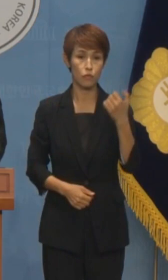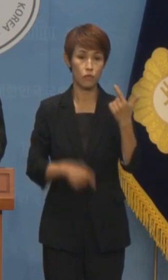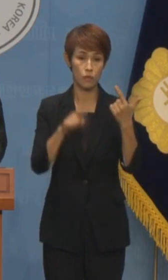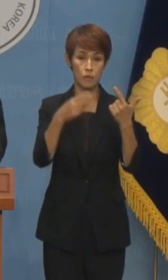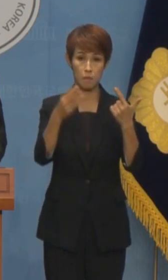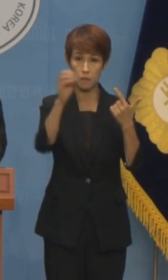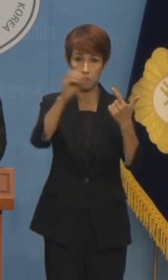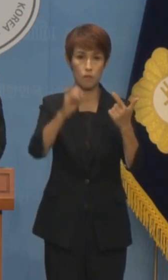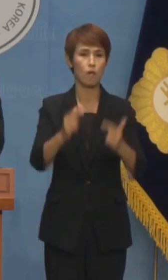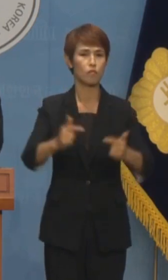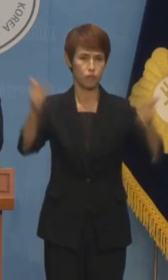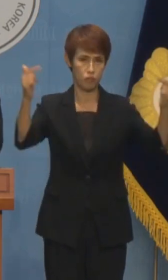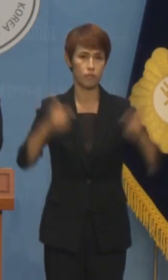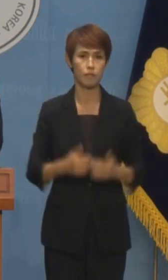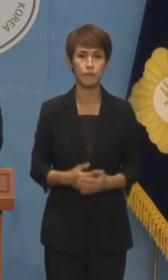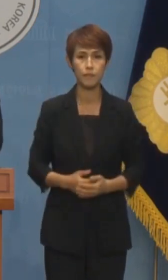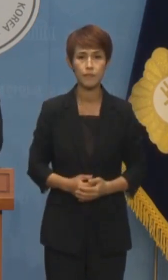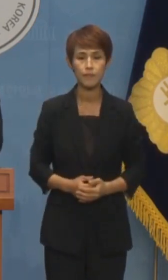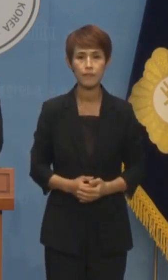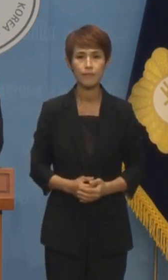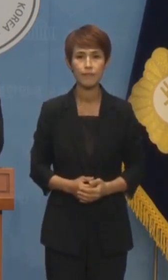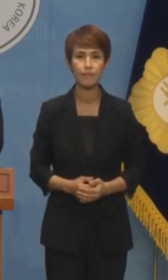56.3%가 증가하였고,